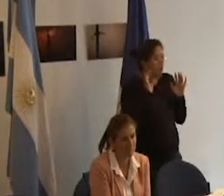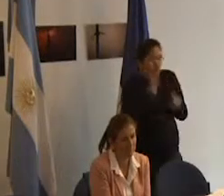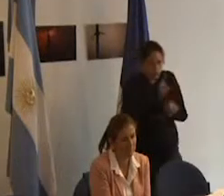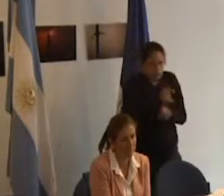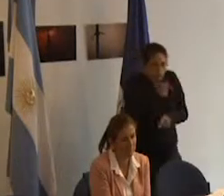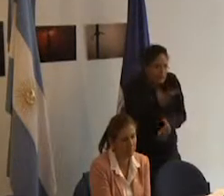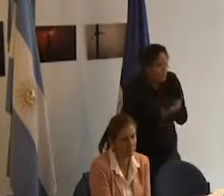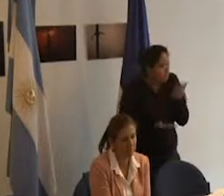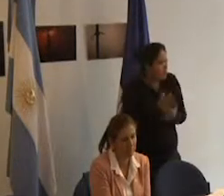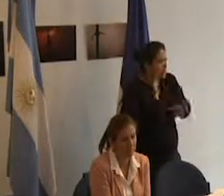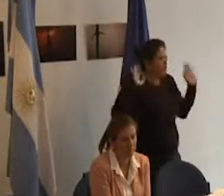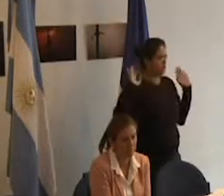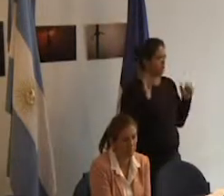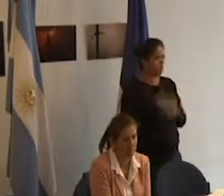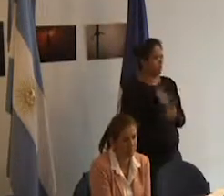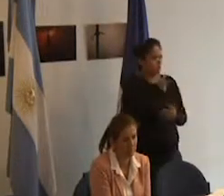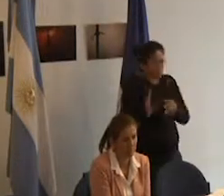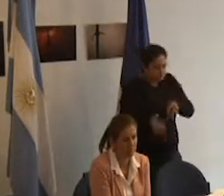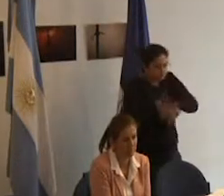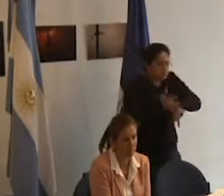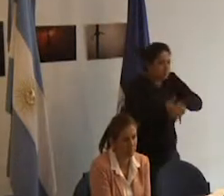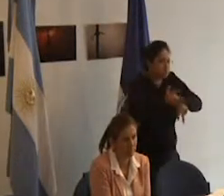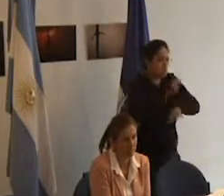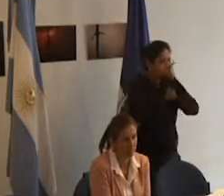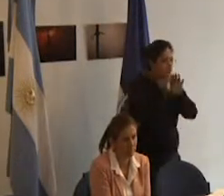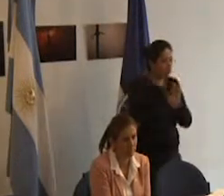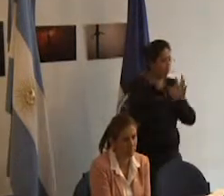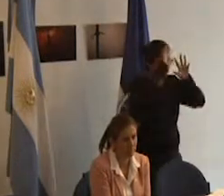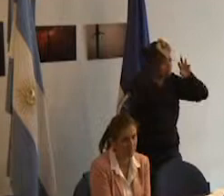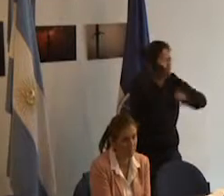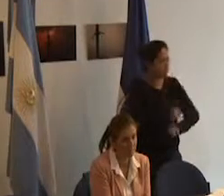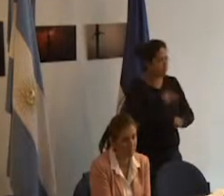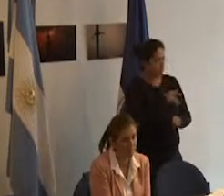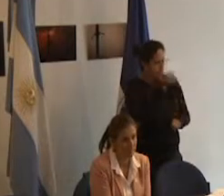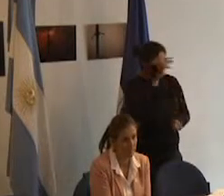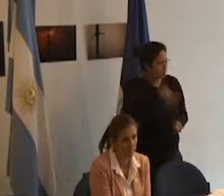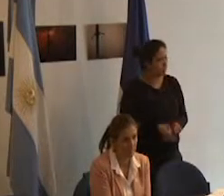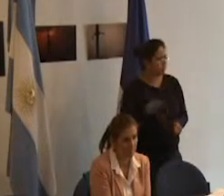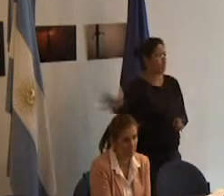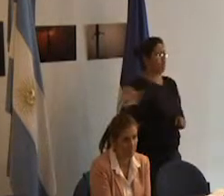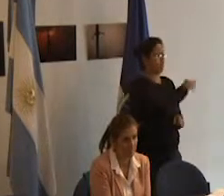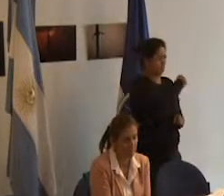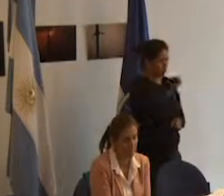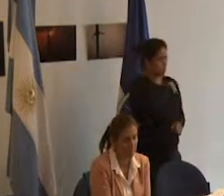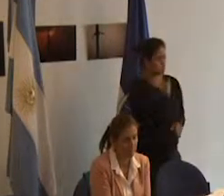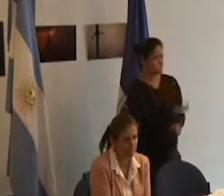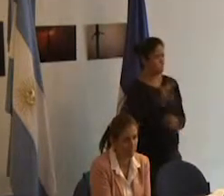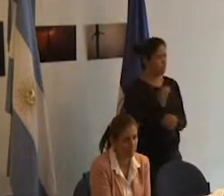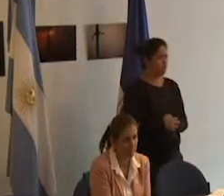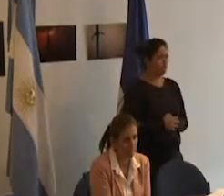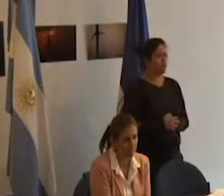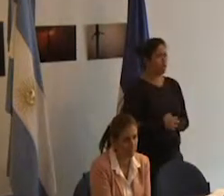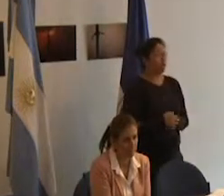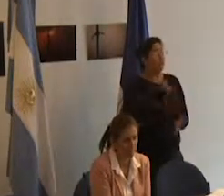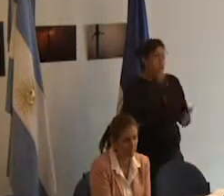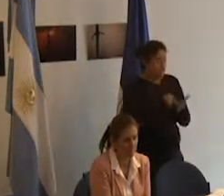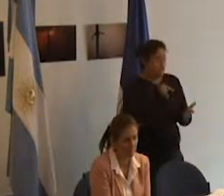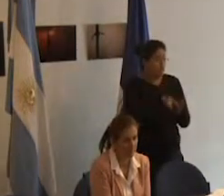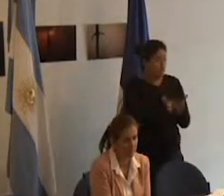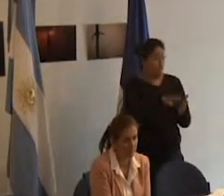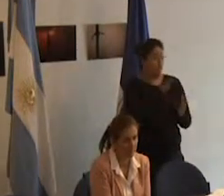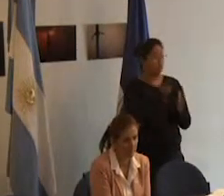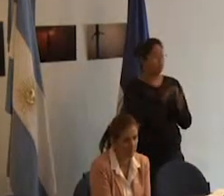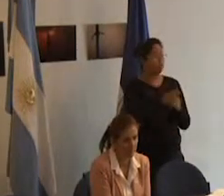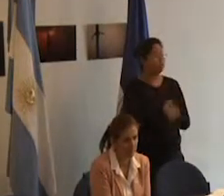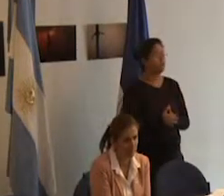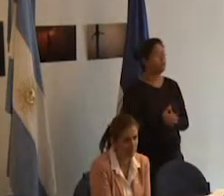y voy a potencializar sus infinitas capacidades, que estoy seguro que absolutamente todos la tienen. Y para eso hay un elemento